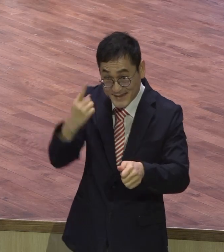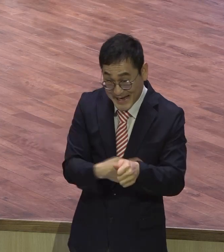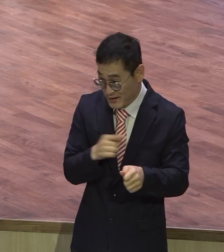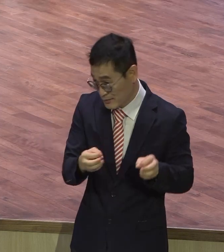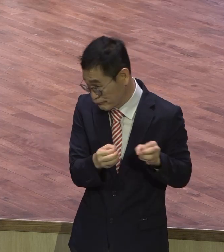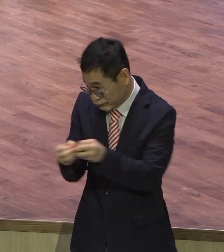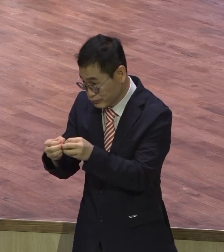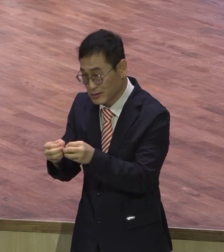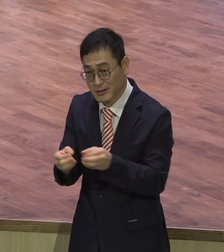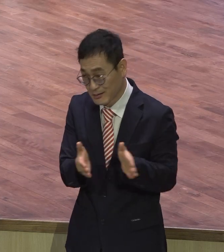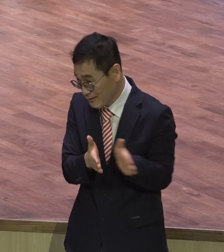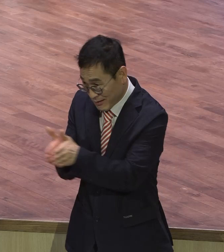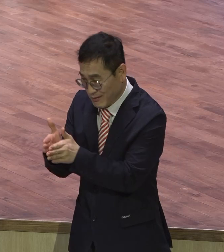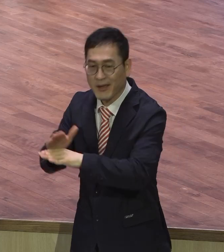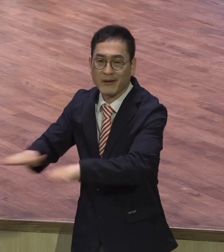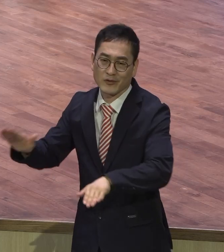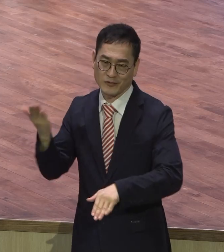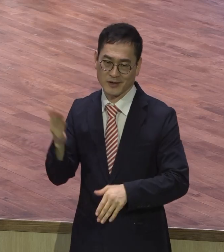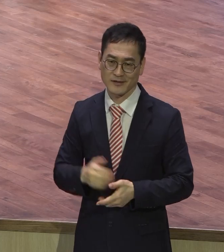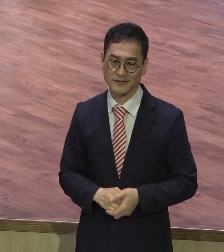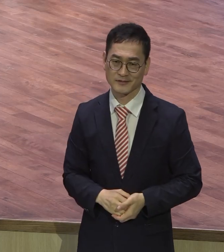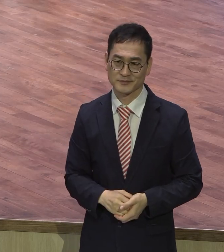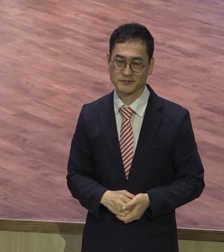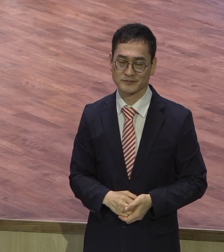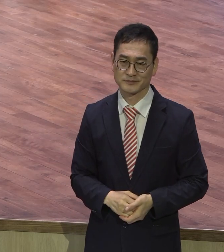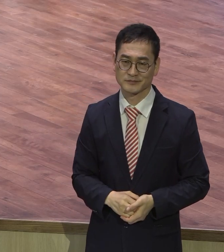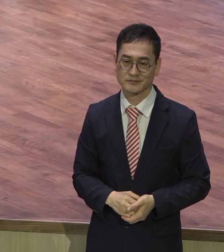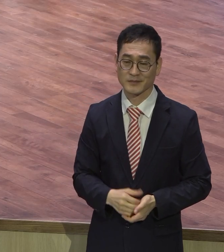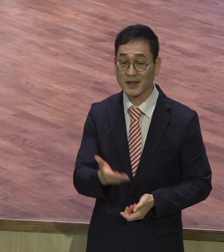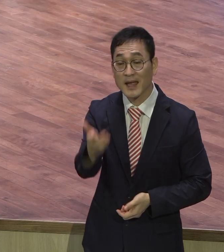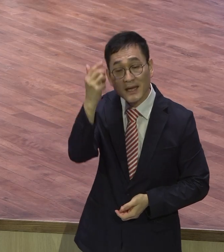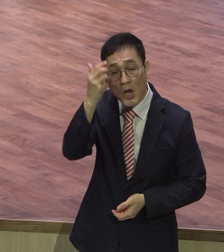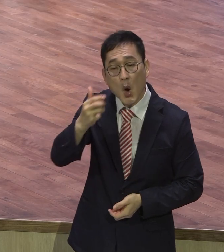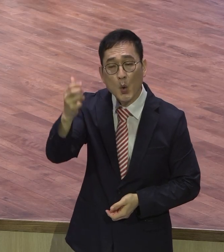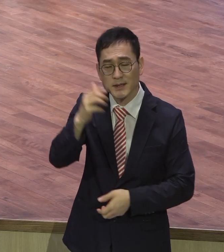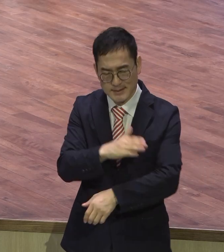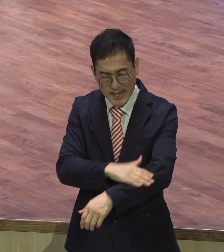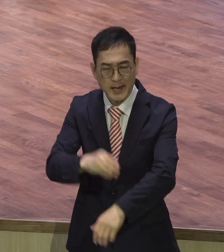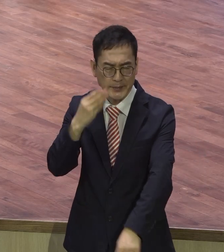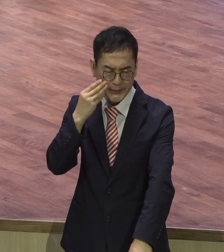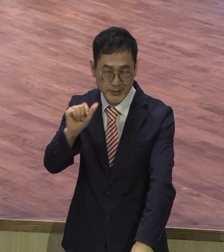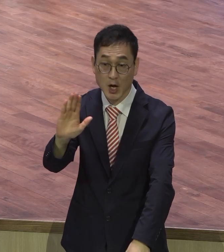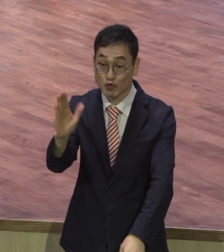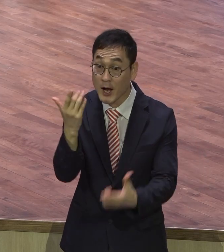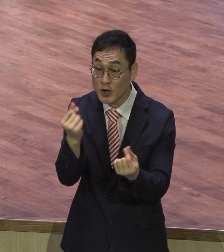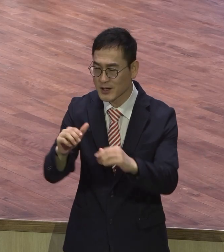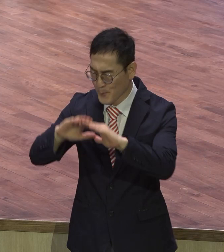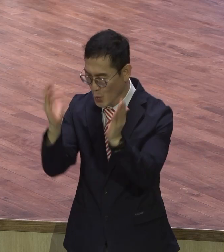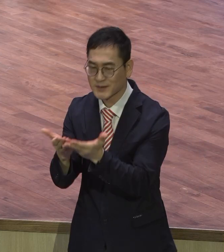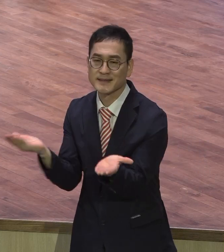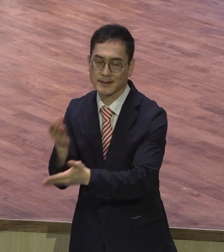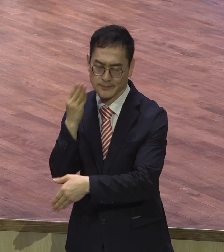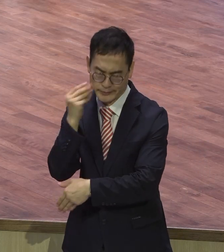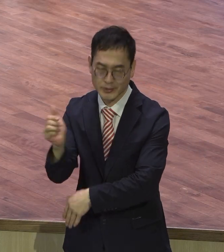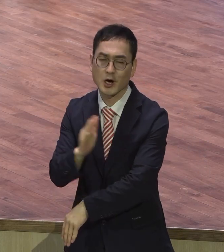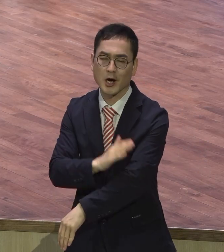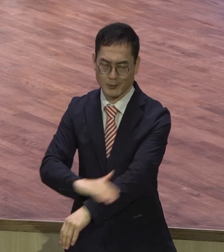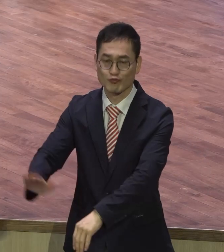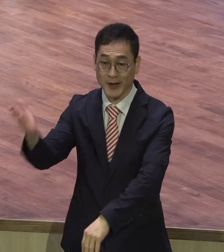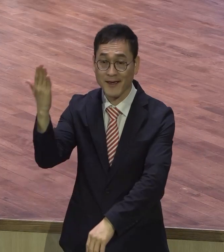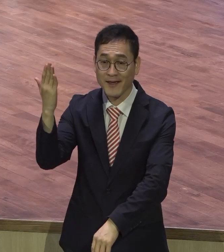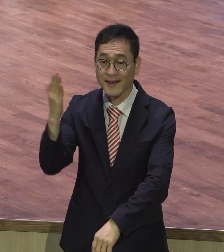되어있다. 너 영혼이 잘 땐같이 범사가 잘 때가 우선순위예요. 축복의